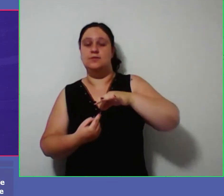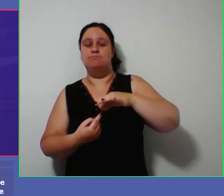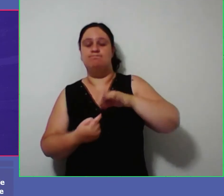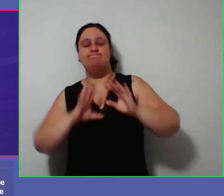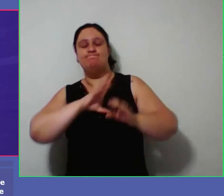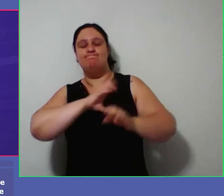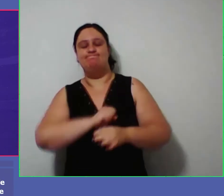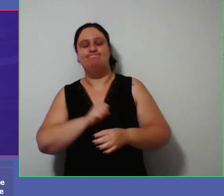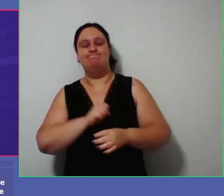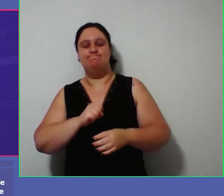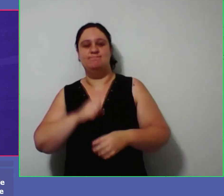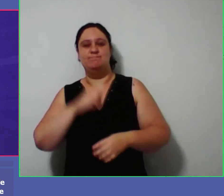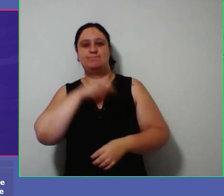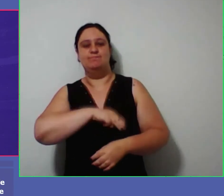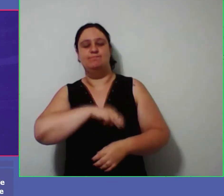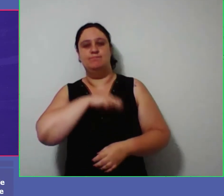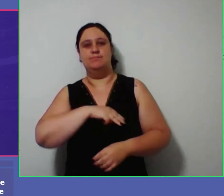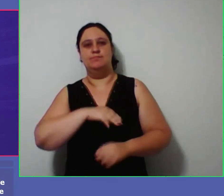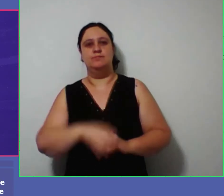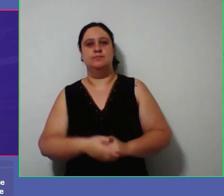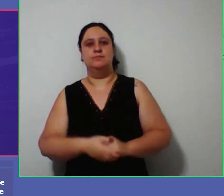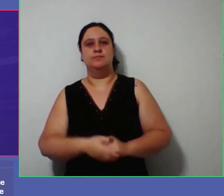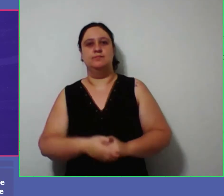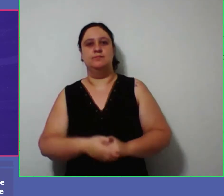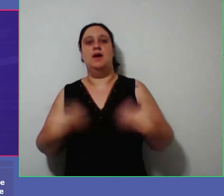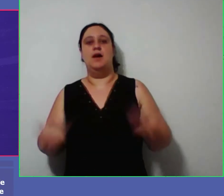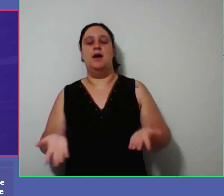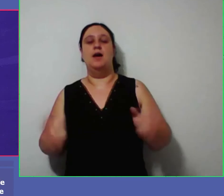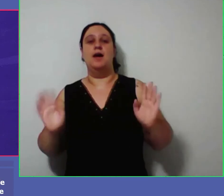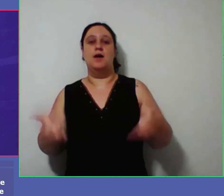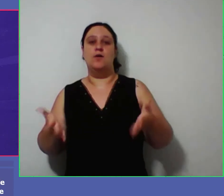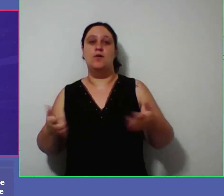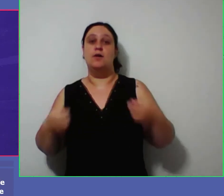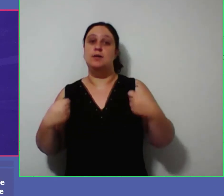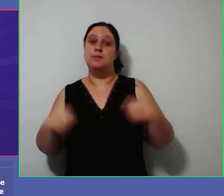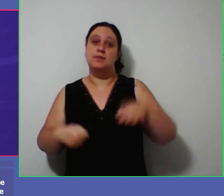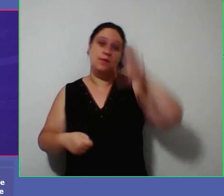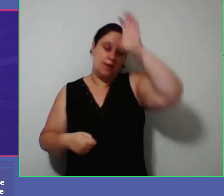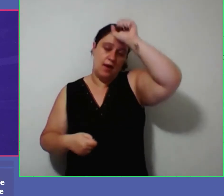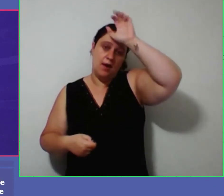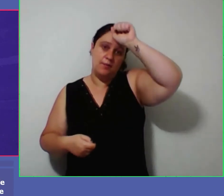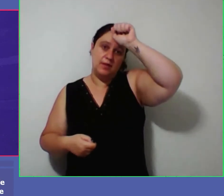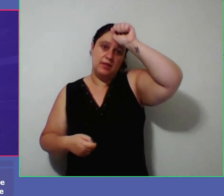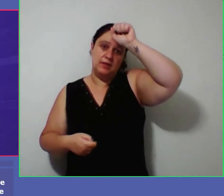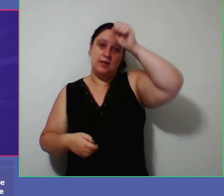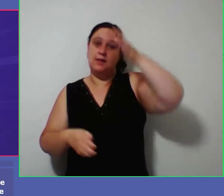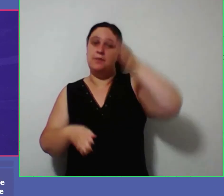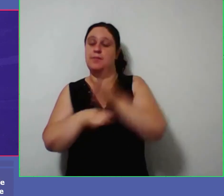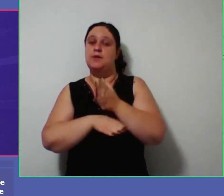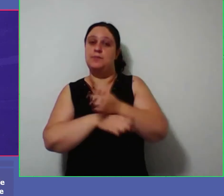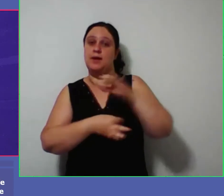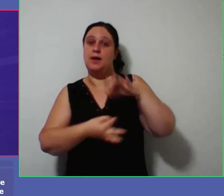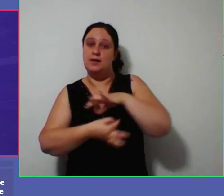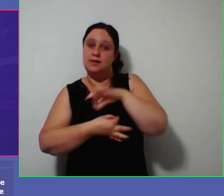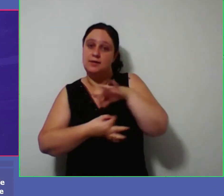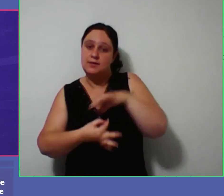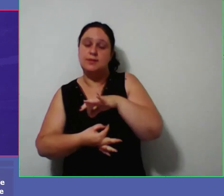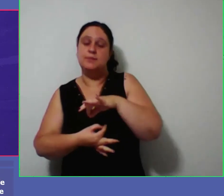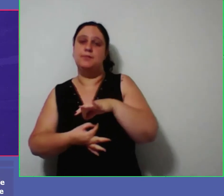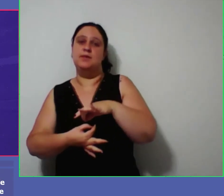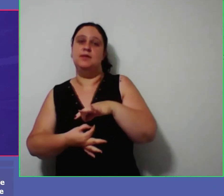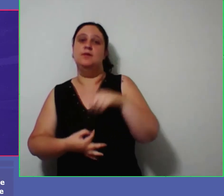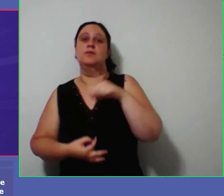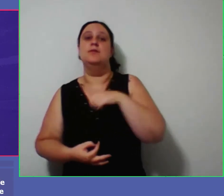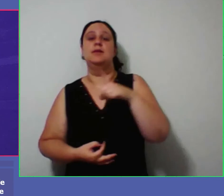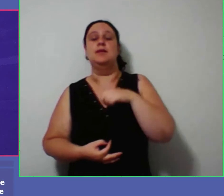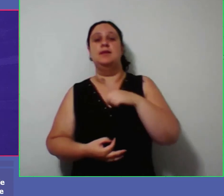dizer, agora precisamos aprender a viver no Espírito, e que no Espírito, irmão, nós temos todas essas